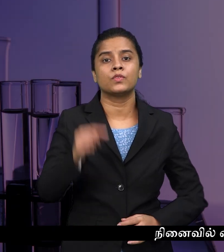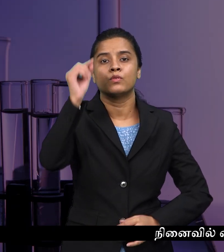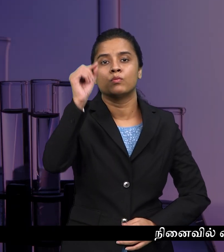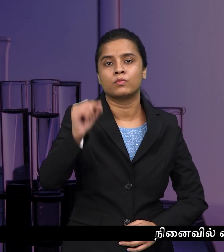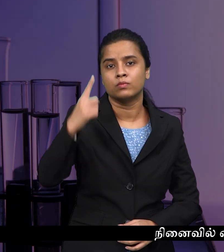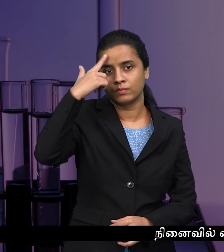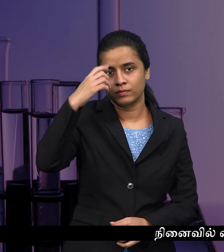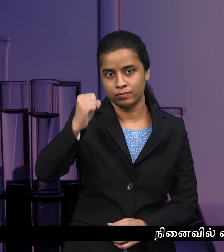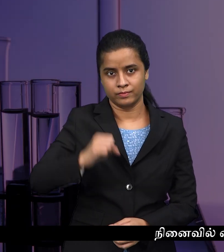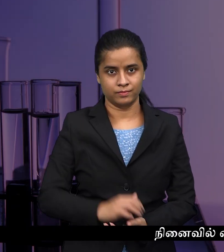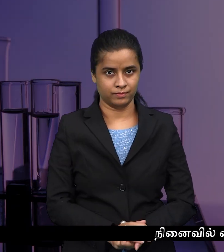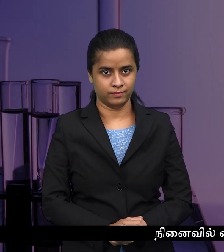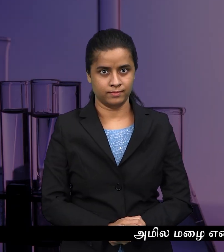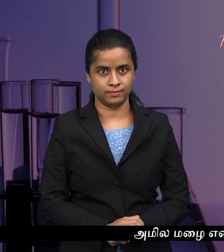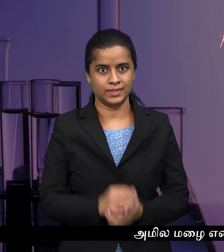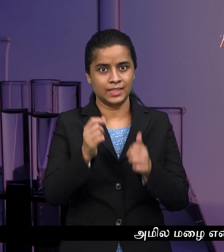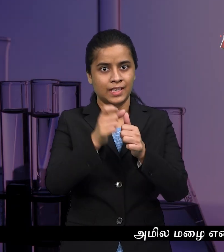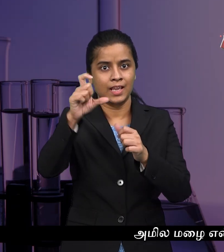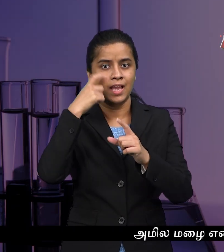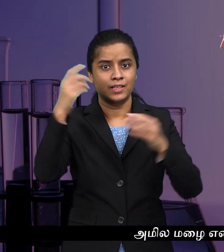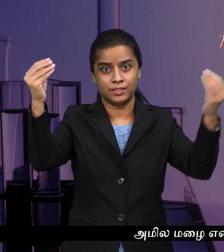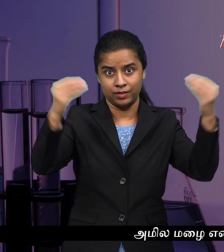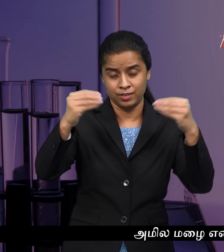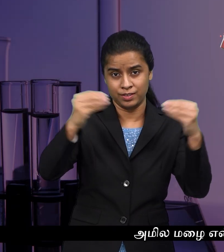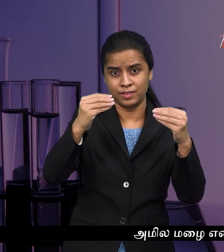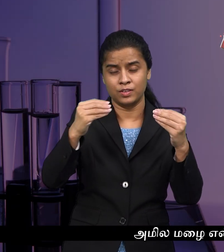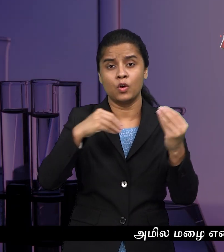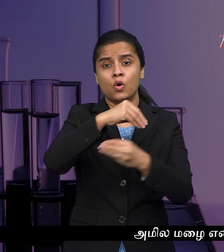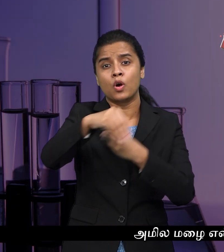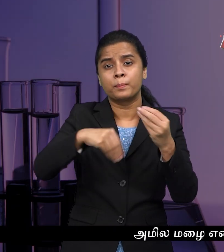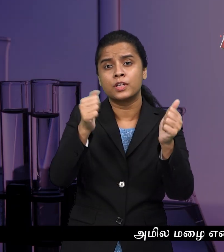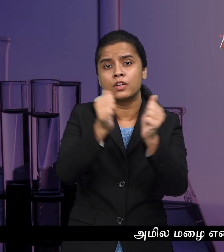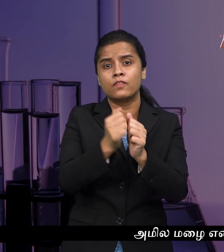நினைவில் வைத்துக் கொள்ளுங்கள், அமில மழை என்பது கார்போனிக் அமிலம்,